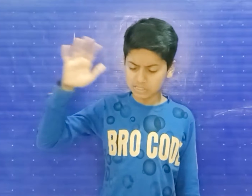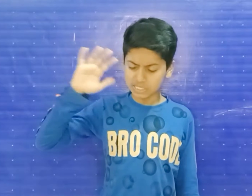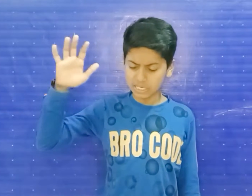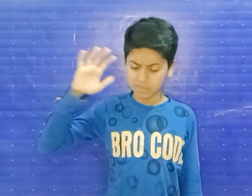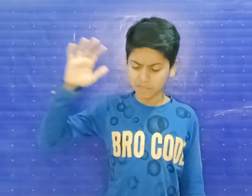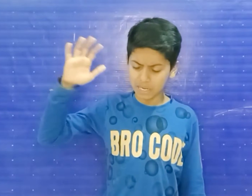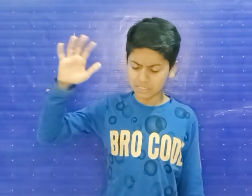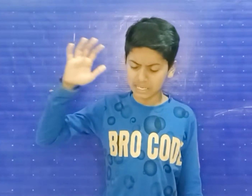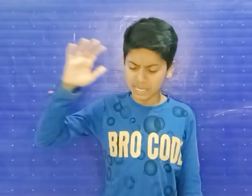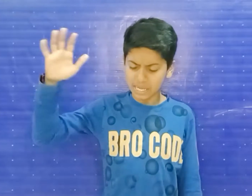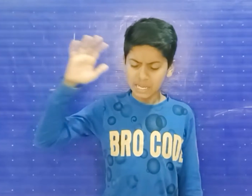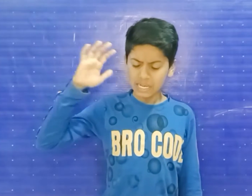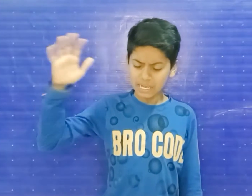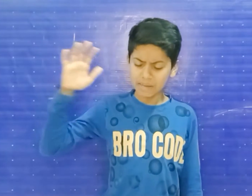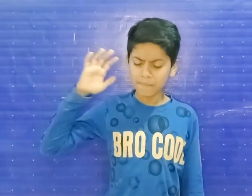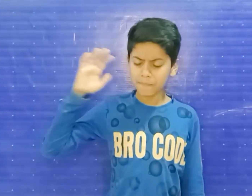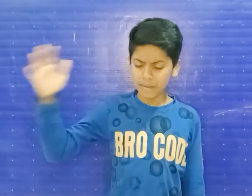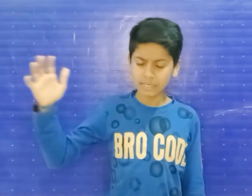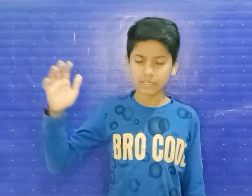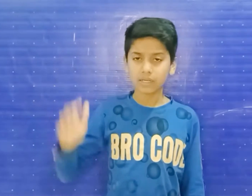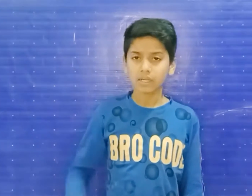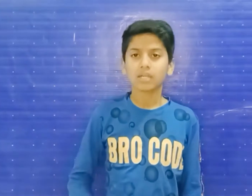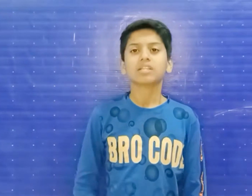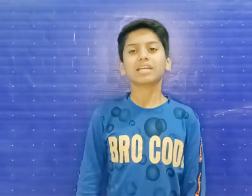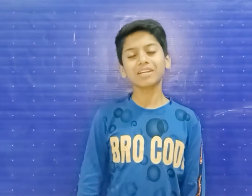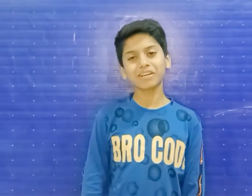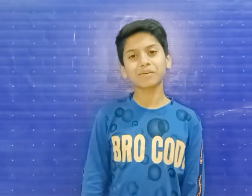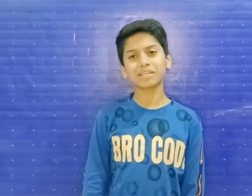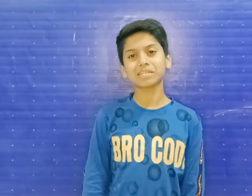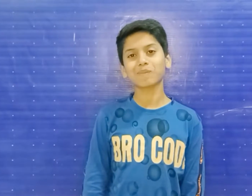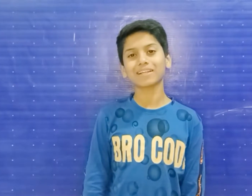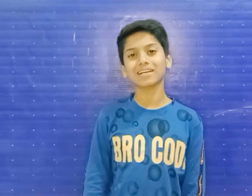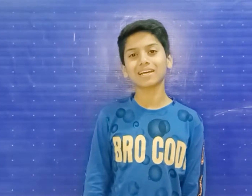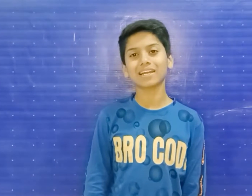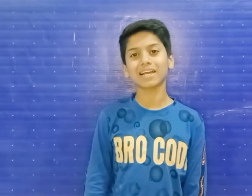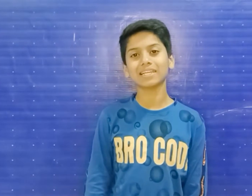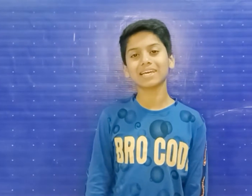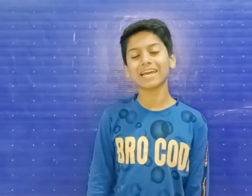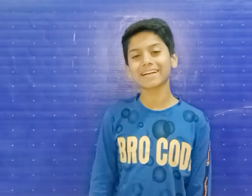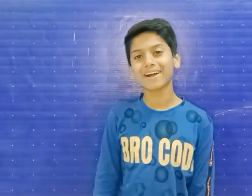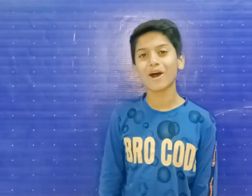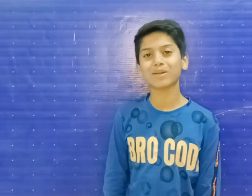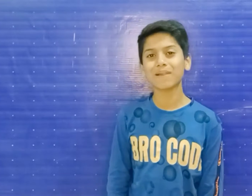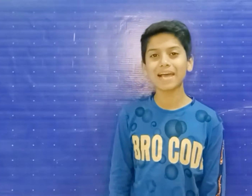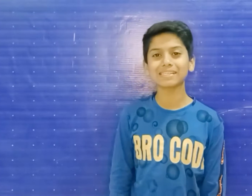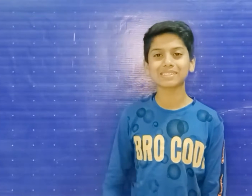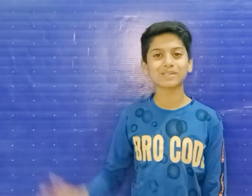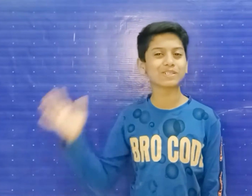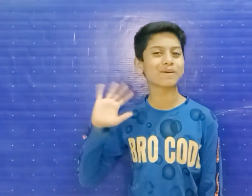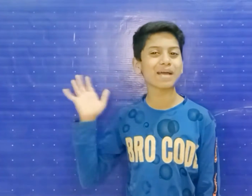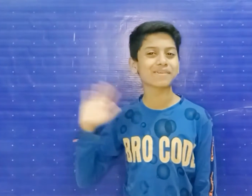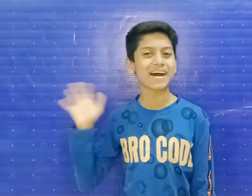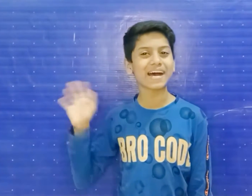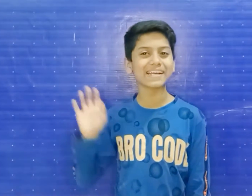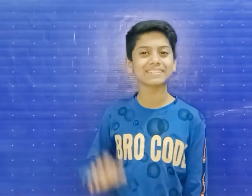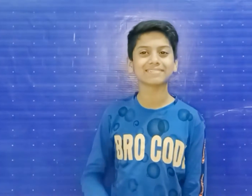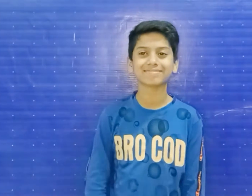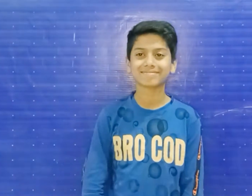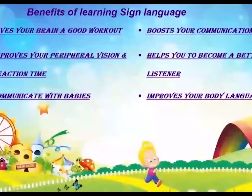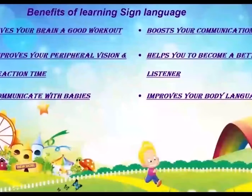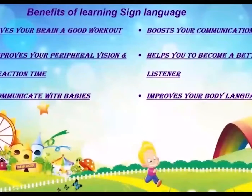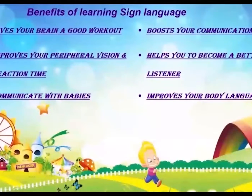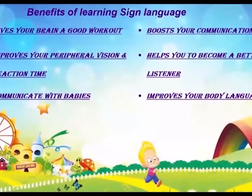प्रभु यीशु नासरी के नाम में मांगते हैं, आमेन। धन्यवाद हमारे साथ प्रार्थना करने के लिए। गॉड ब्लेस यू, बाय